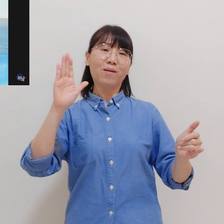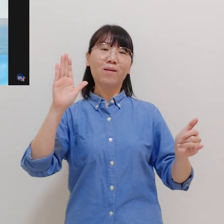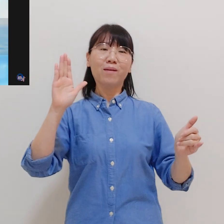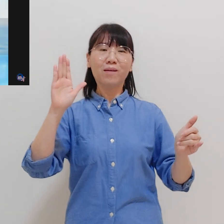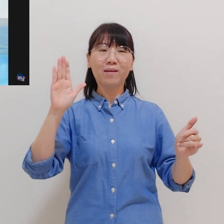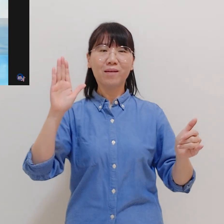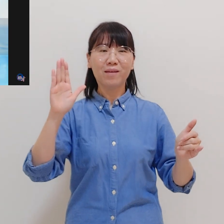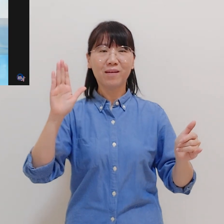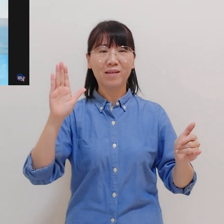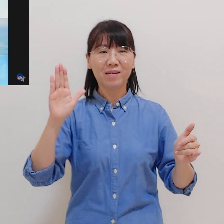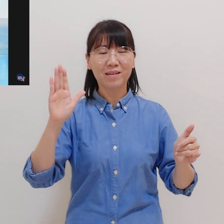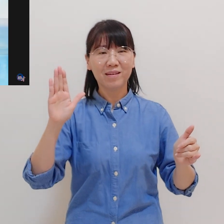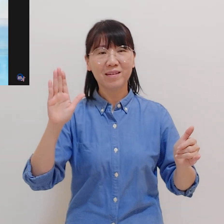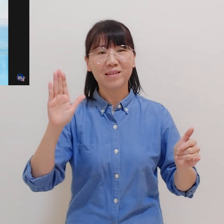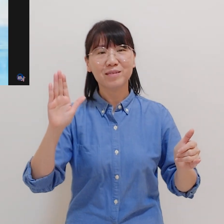多。